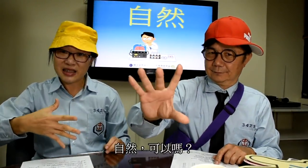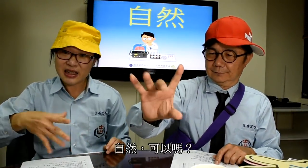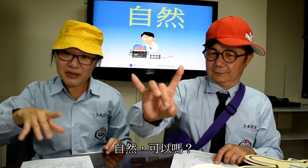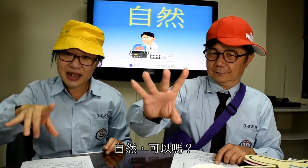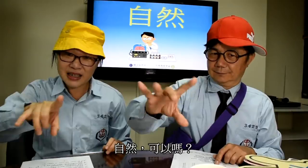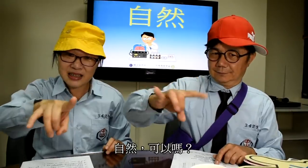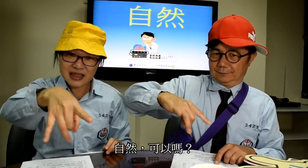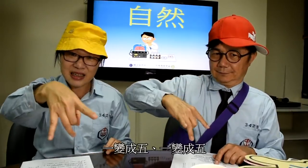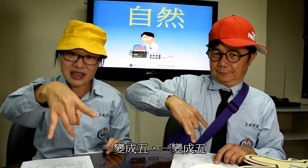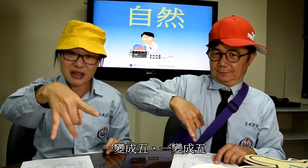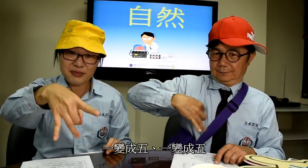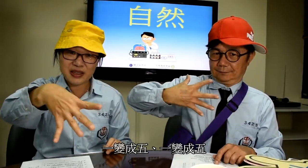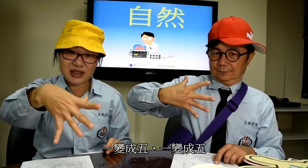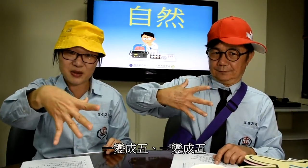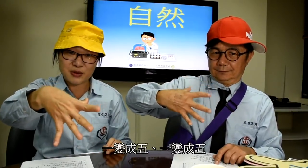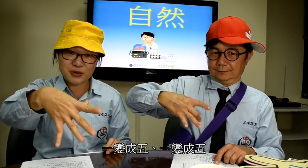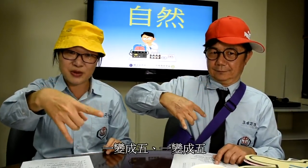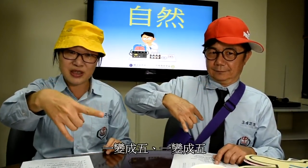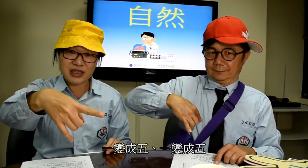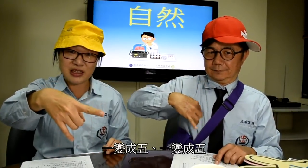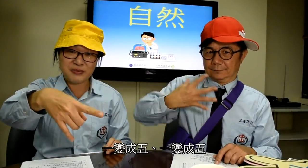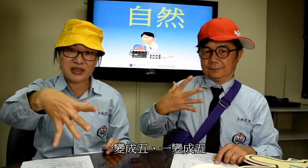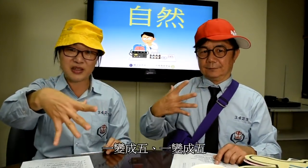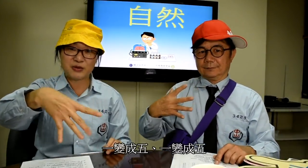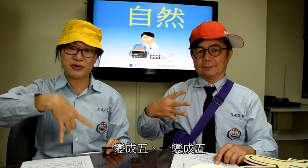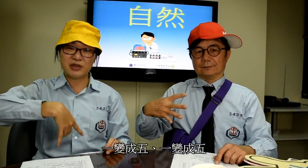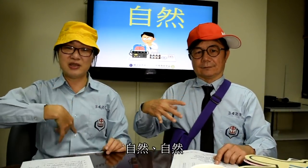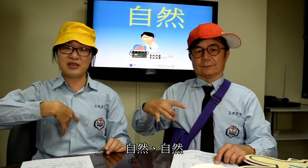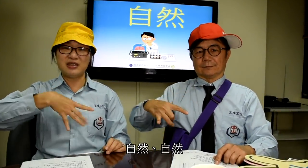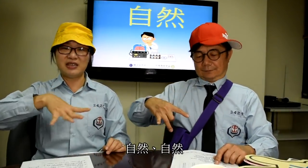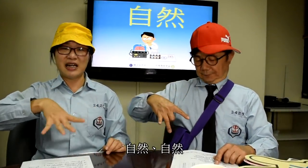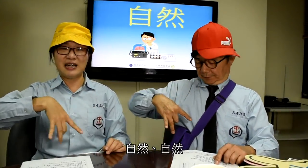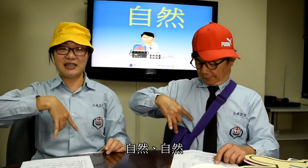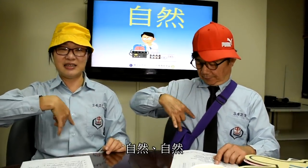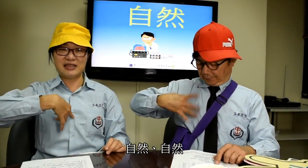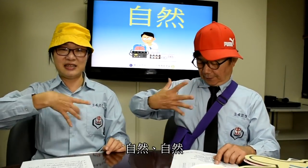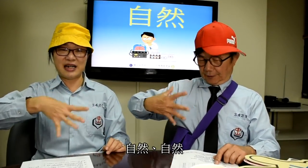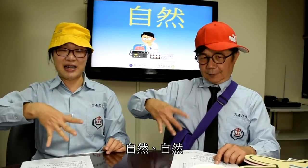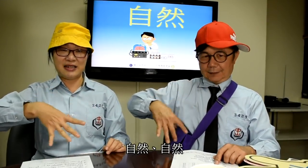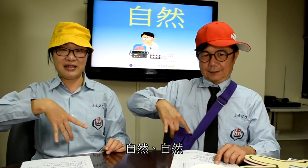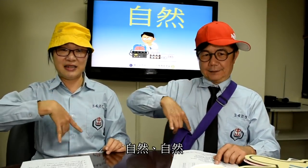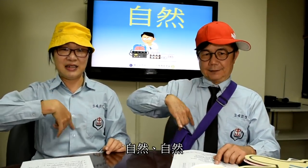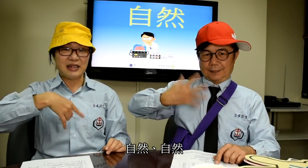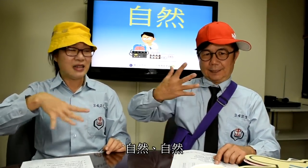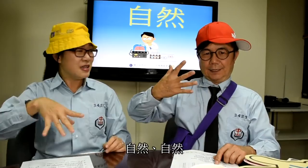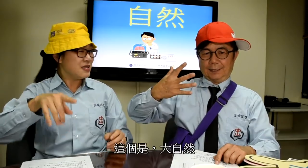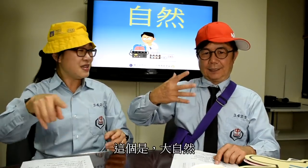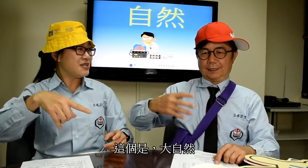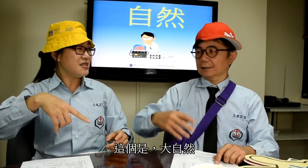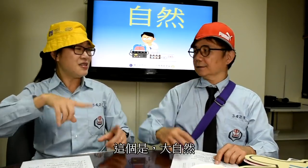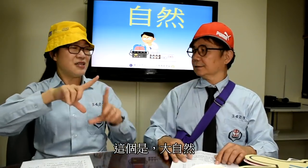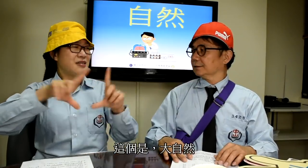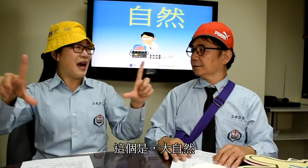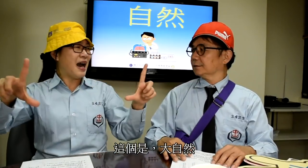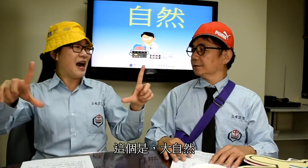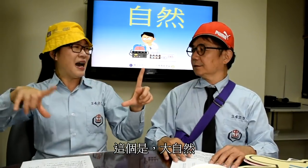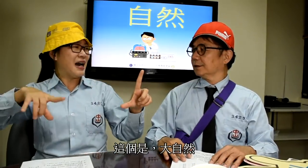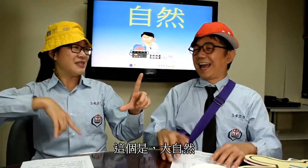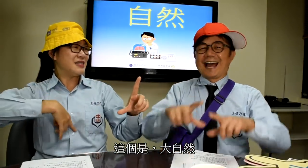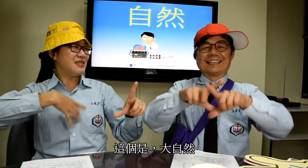吗？一变成五，一变成五，自然自然，这个是大自